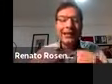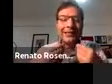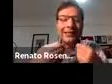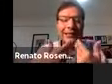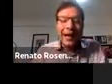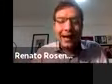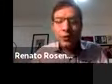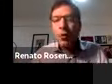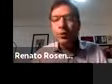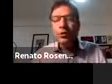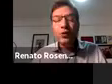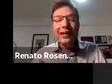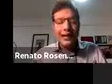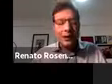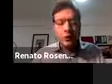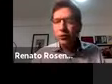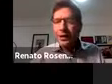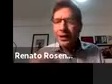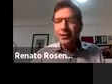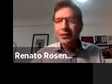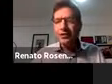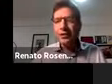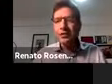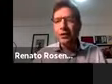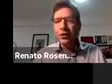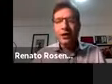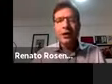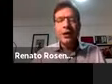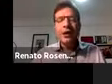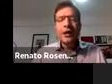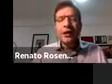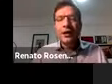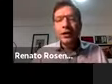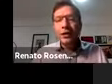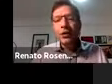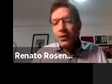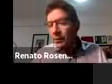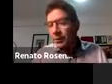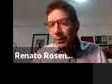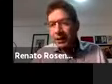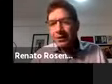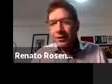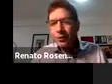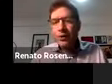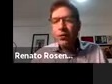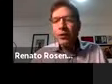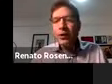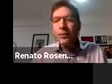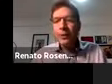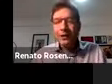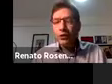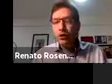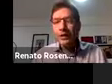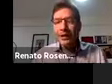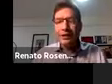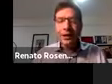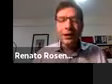mas se dá num momento crítico, numa crise civilizatória. E a nossa primeira palavra, sem dúvida alguma, é uma